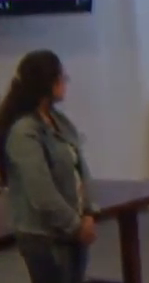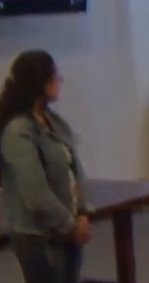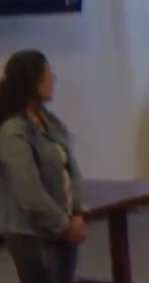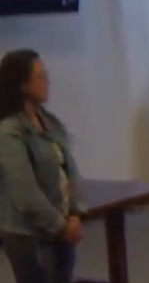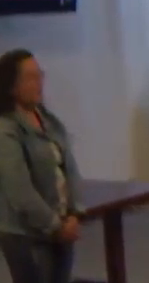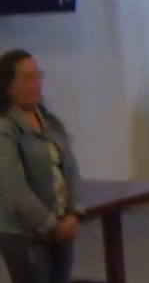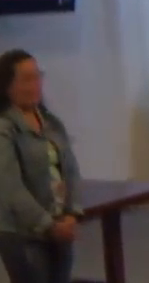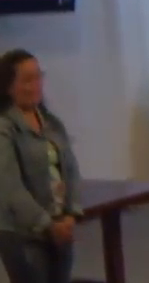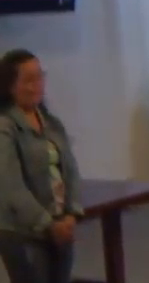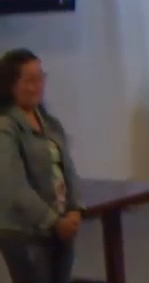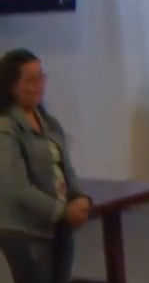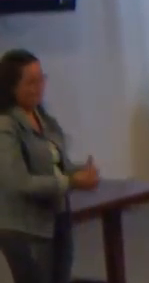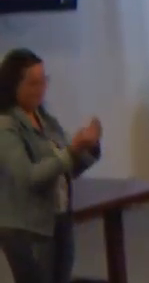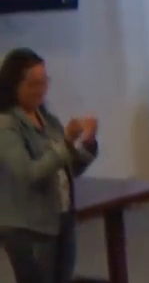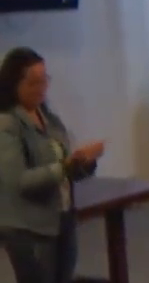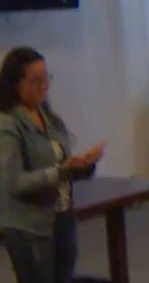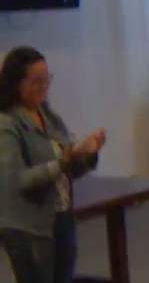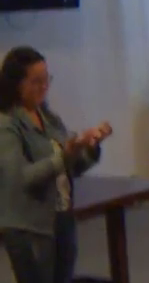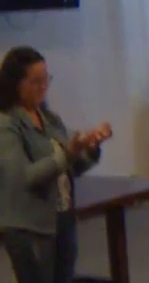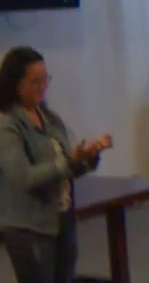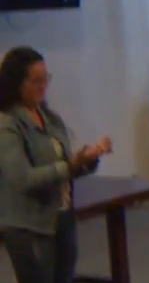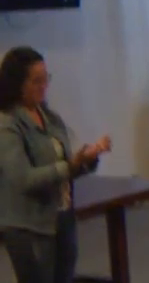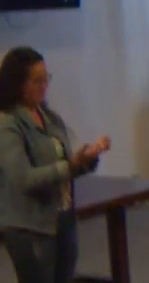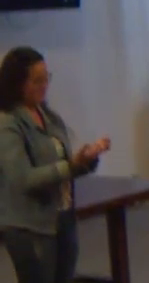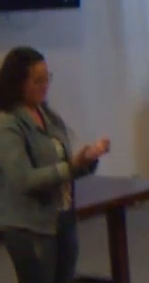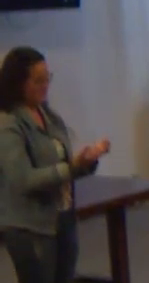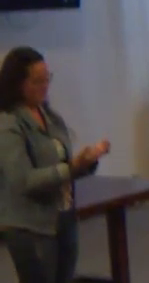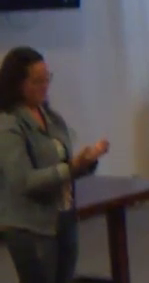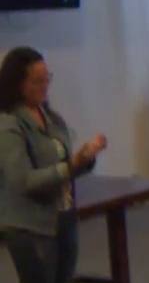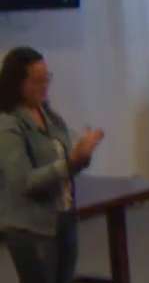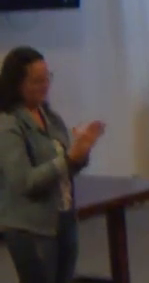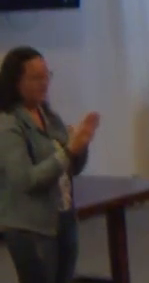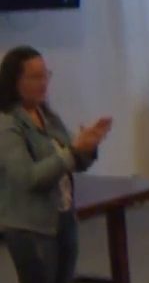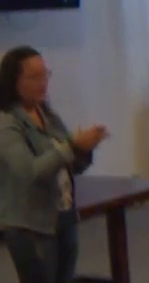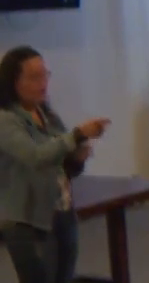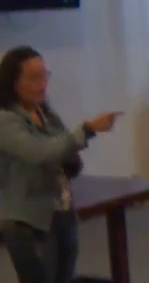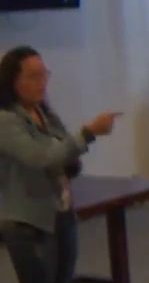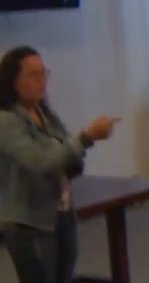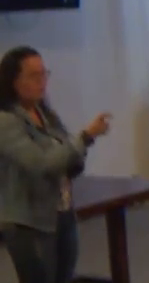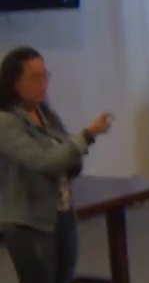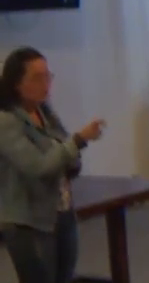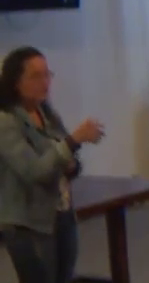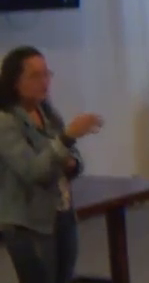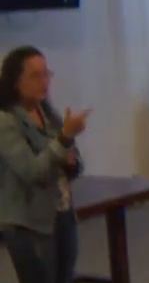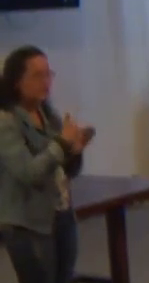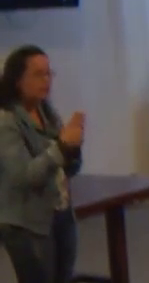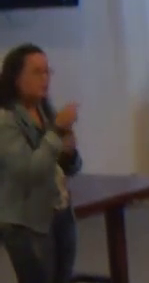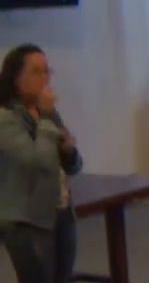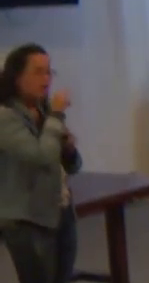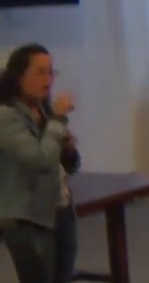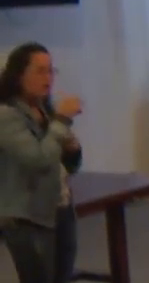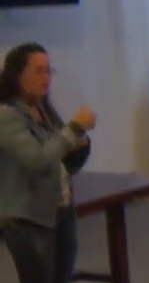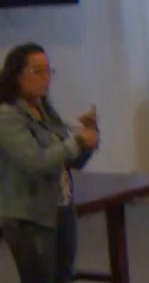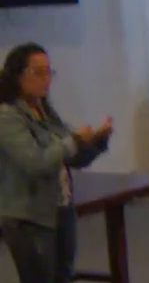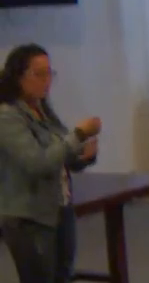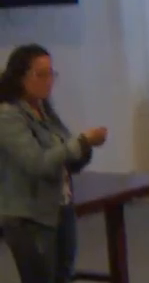Bueno, a continuación quisiéramos saber del público qué preguntas tienen sobre el